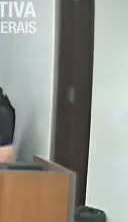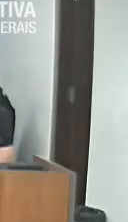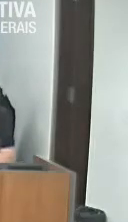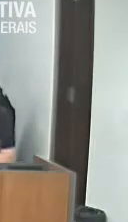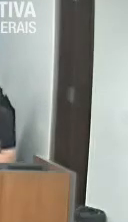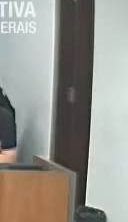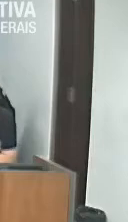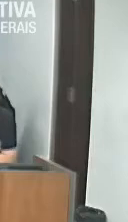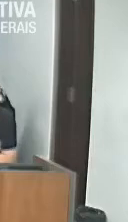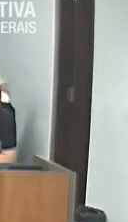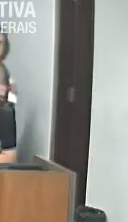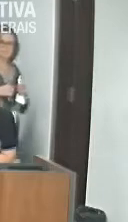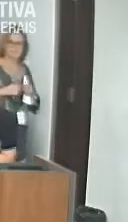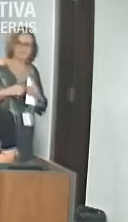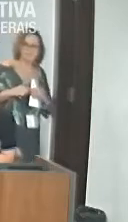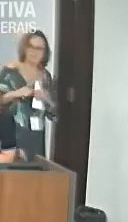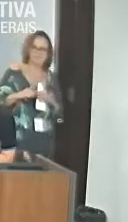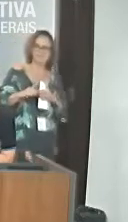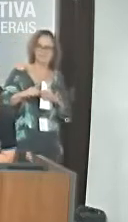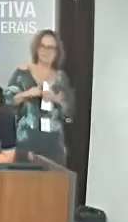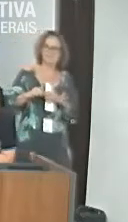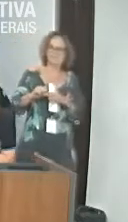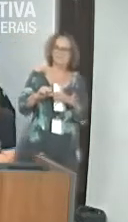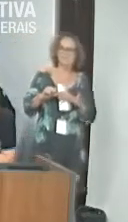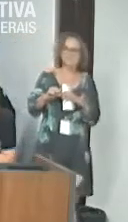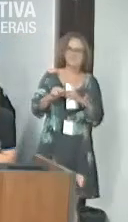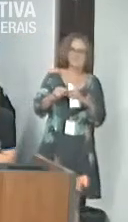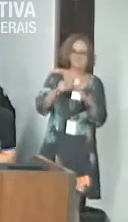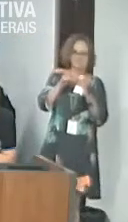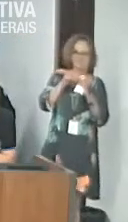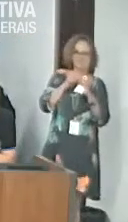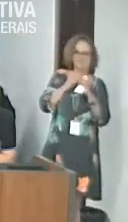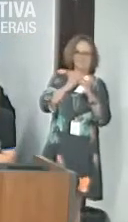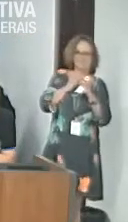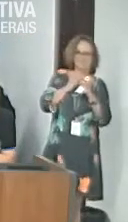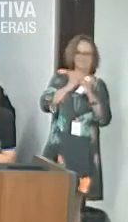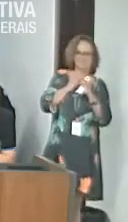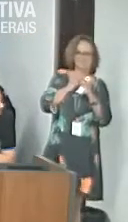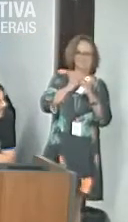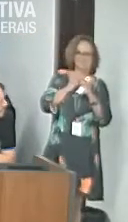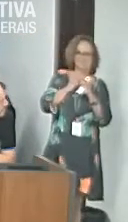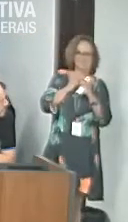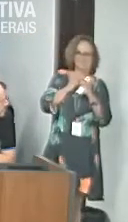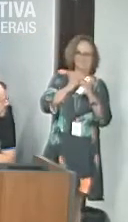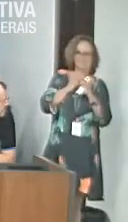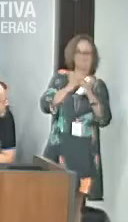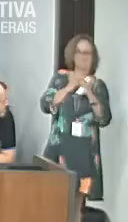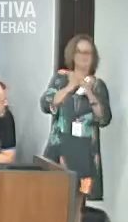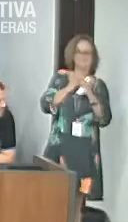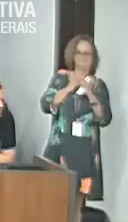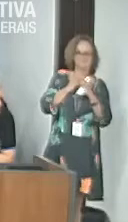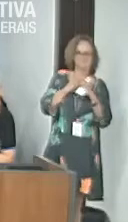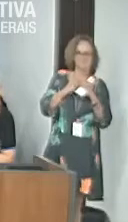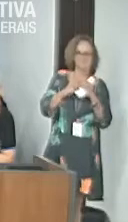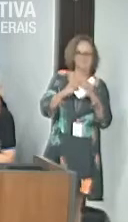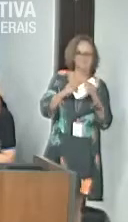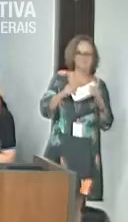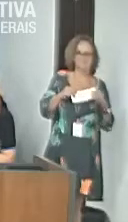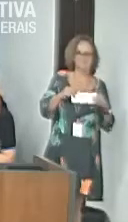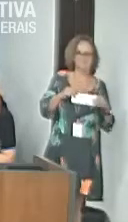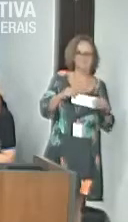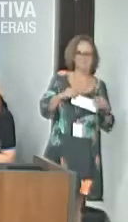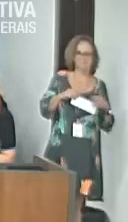foram votadas existe foram esquecidas temos que fazê-los serem cumpridas ok